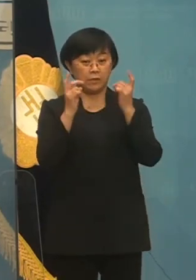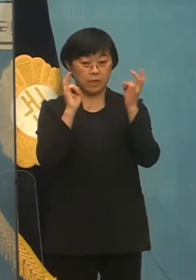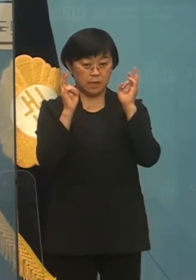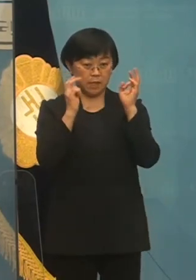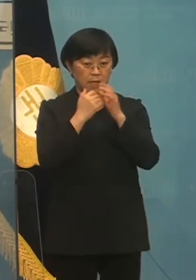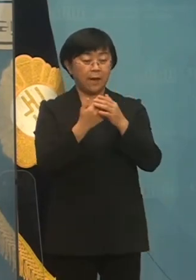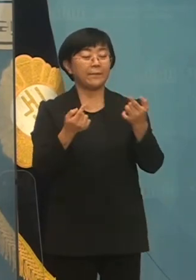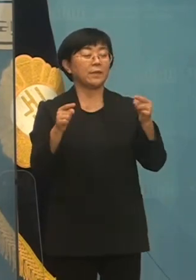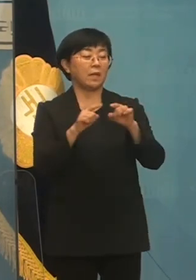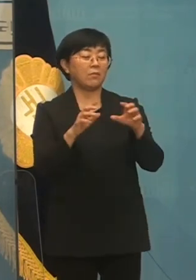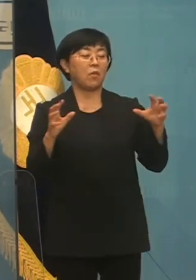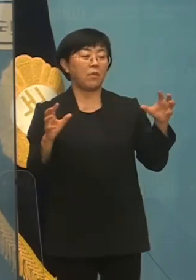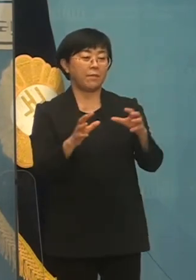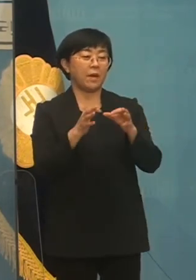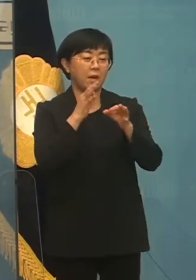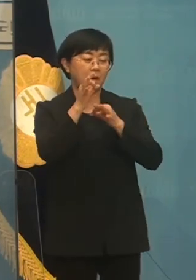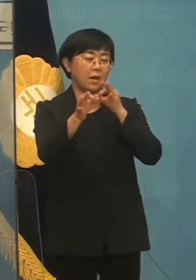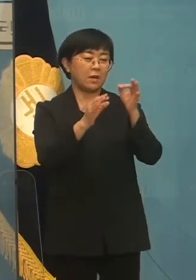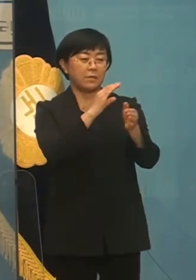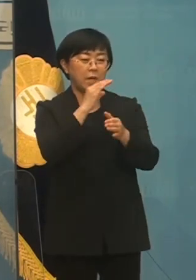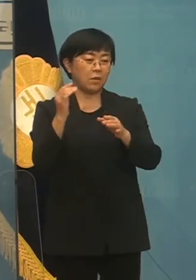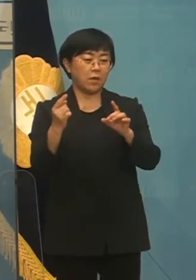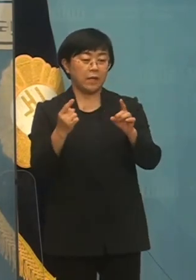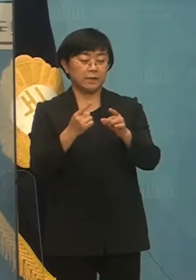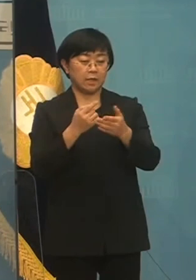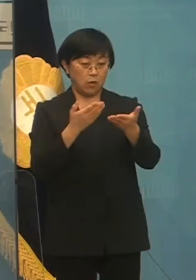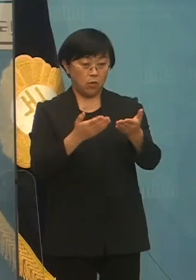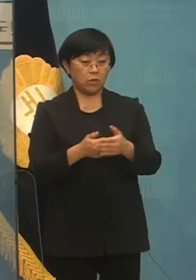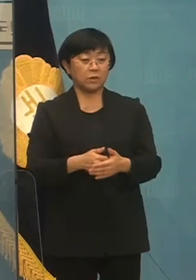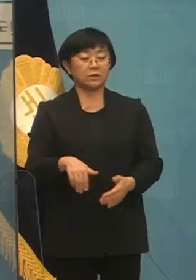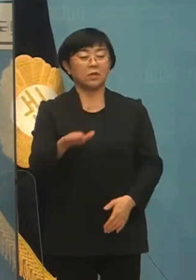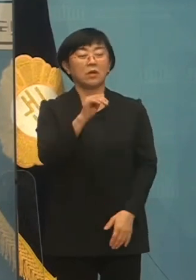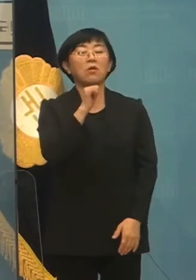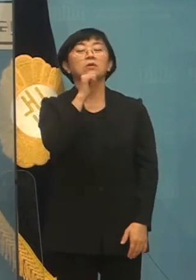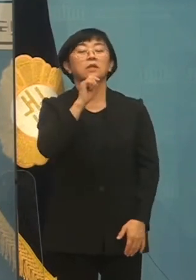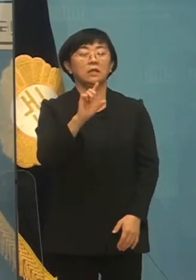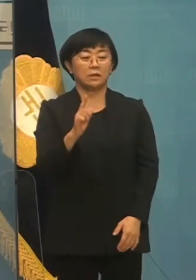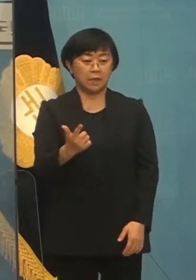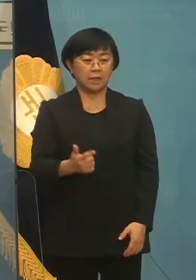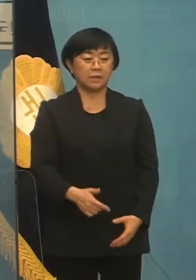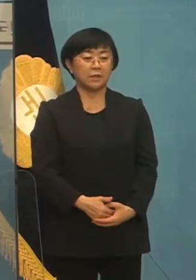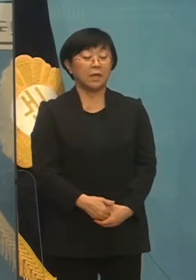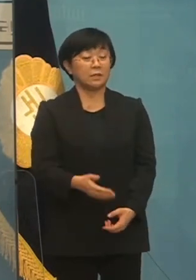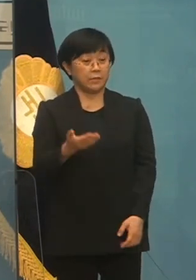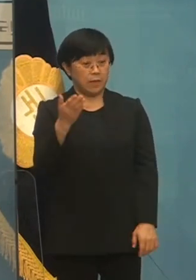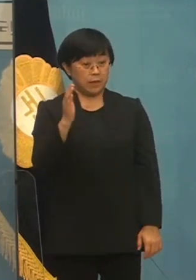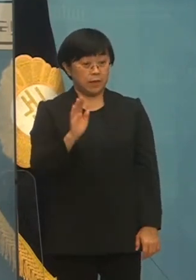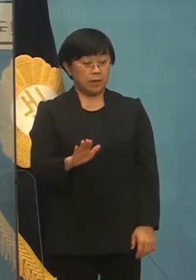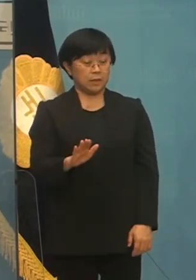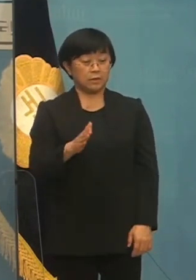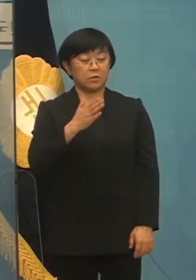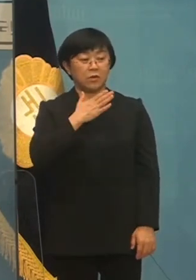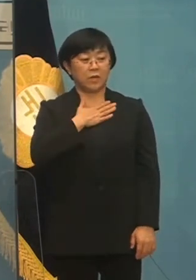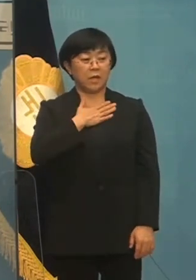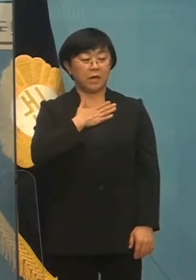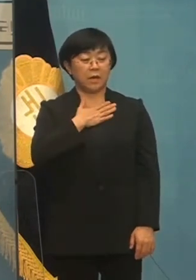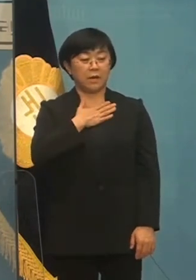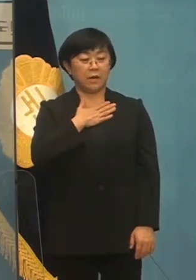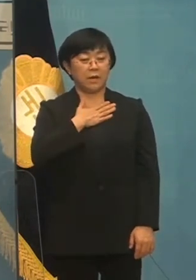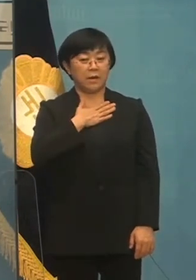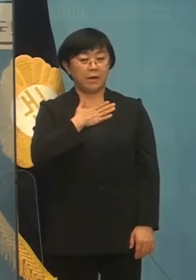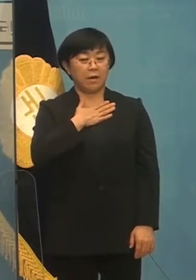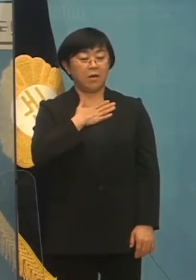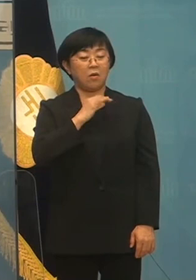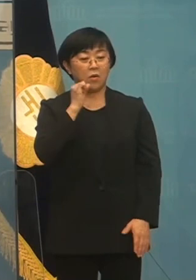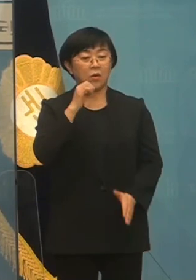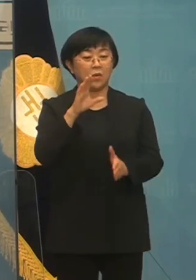얘기합니다. 똑바로 하십시오. 저희 그리 새끼가 아닙니다. 하지만 저희에게 정당하게